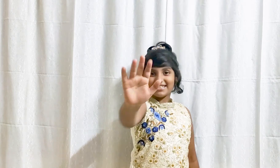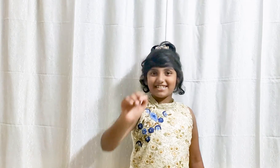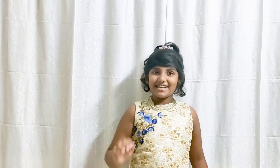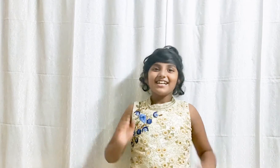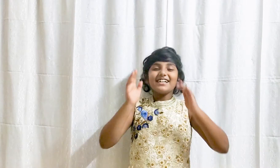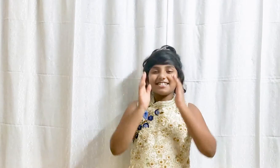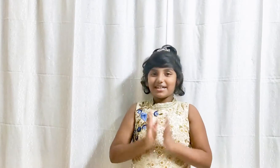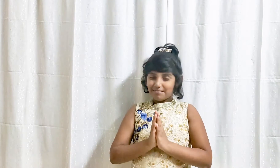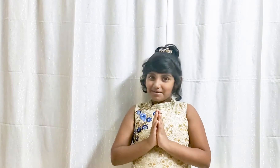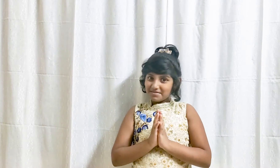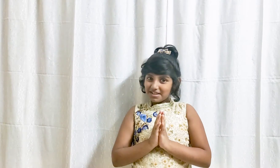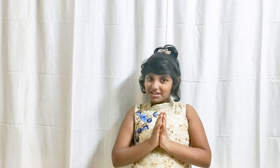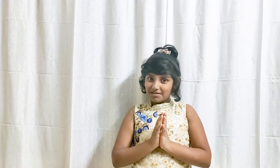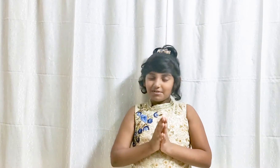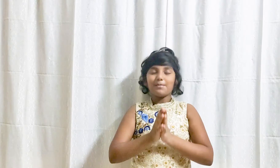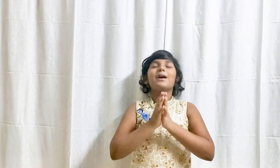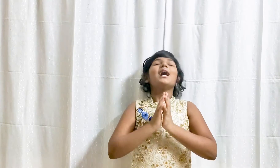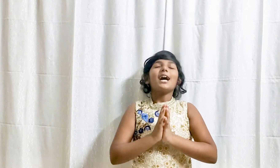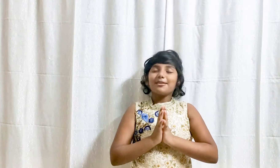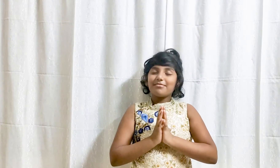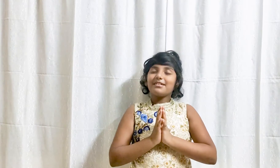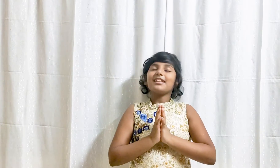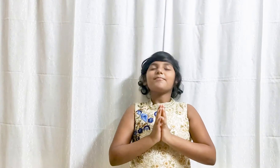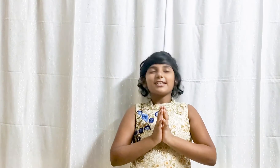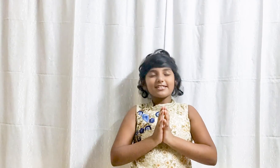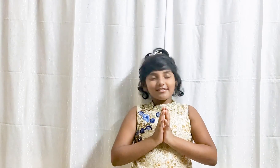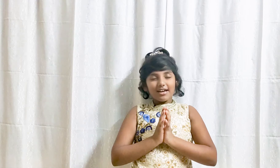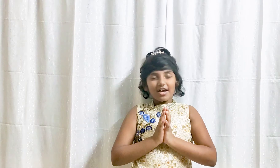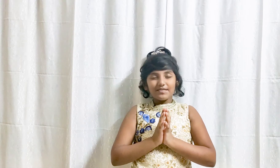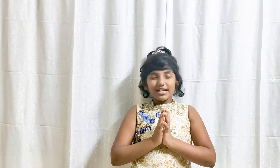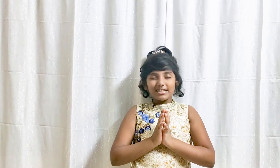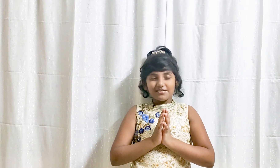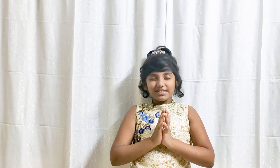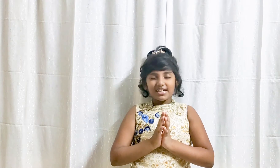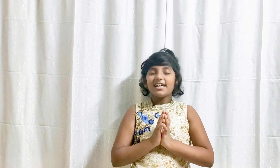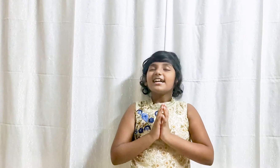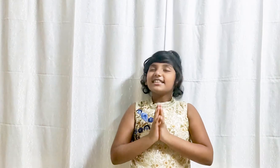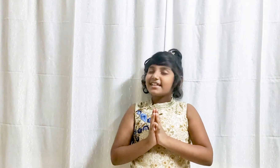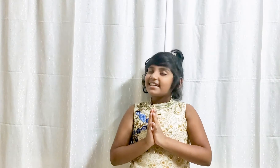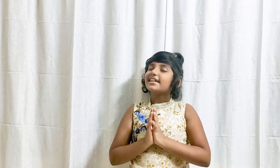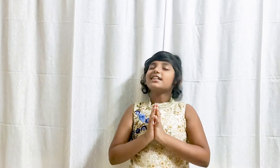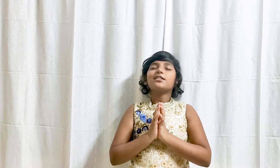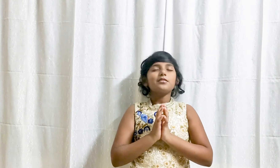13:35. ஜெபம் செய்வோம். அன்புள்ள பரிசுத்த ஆவியானவரே, நீர் எனக்கு